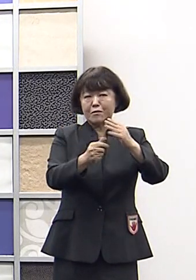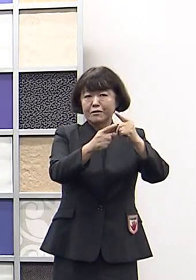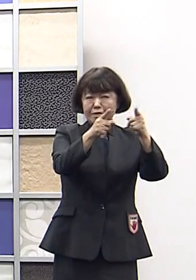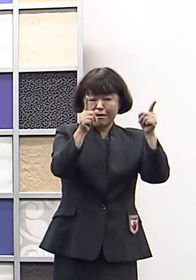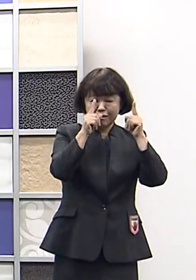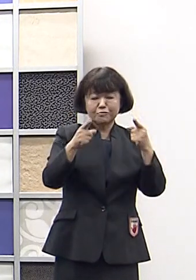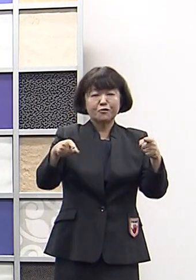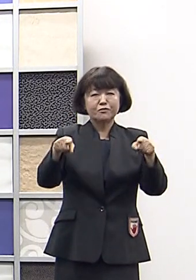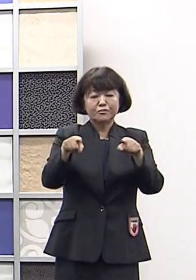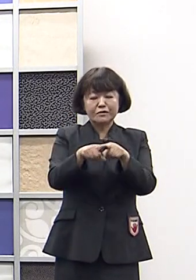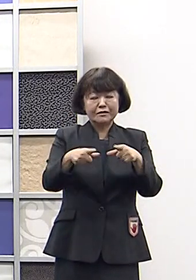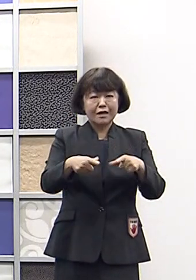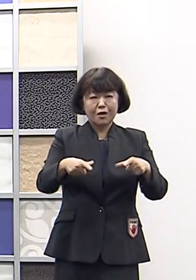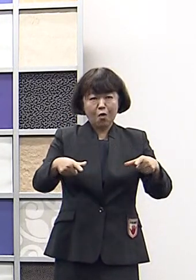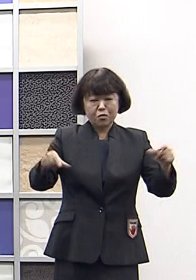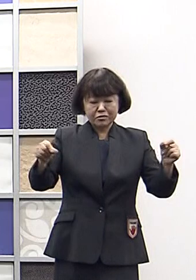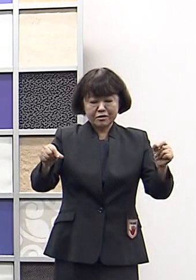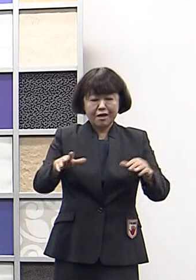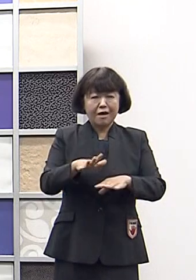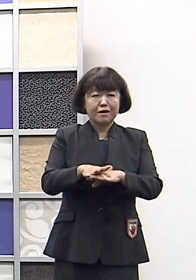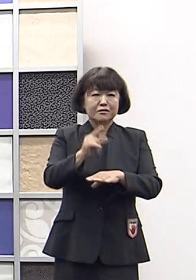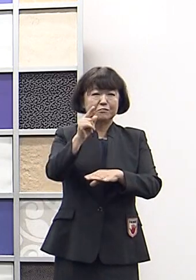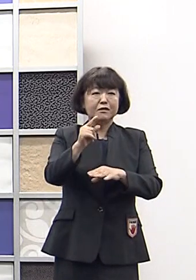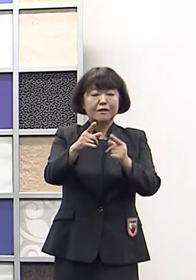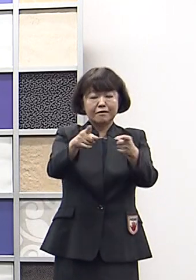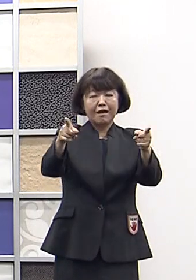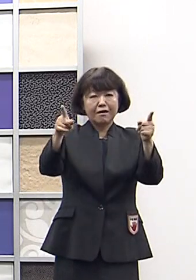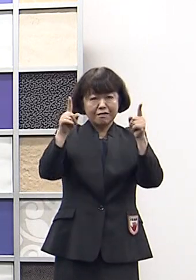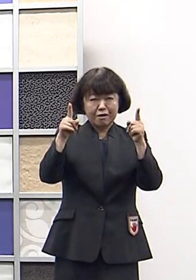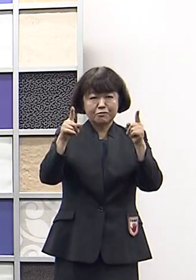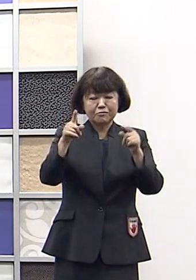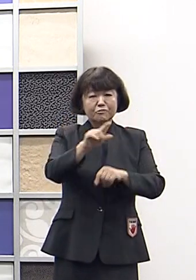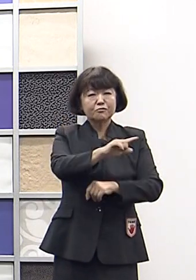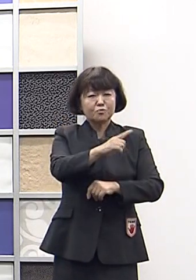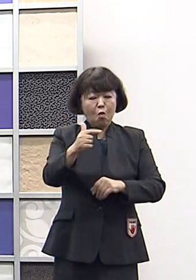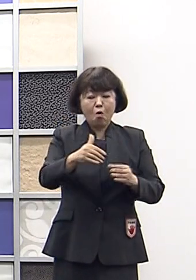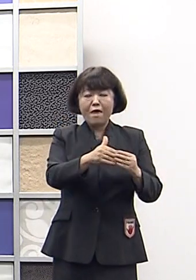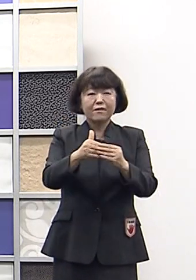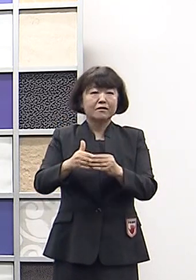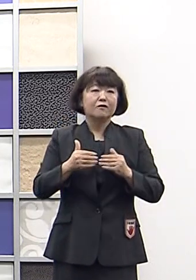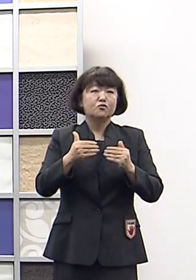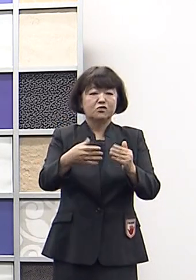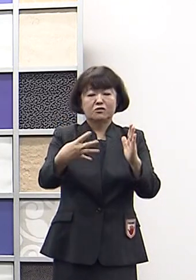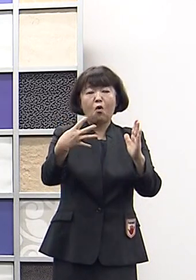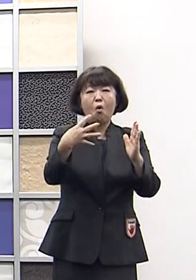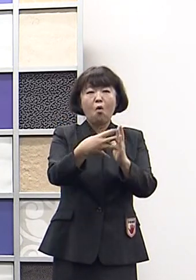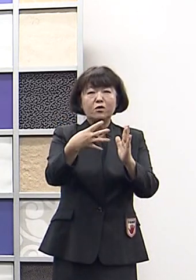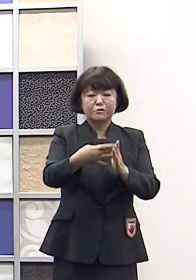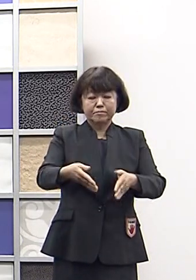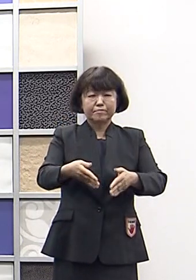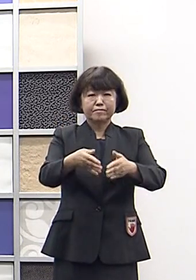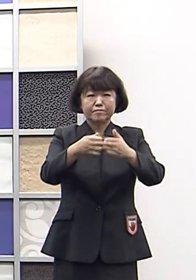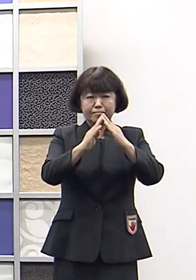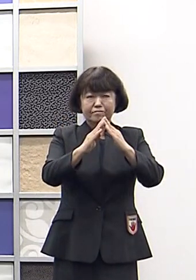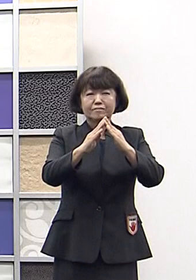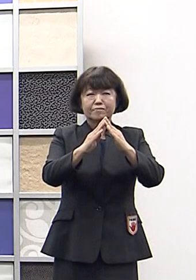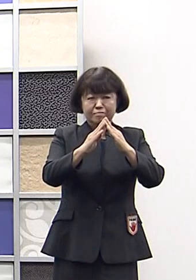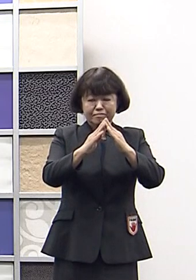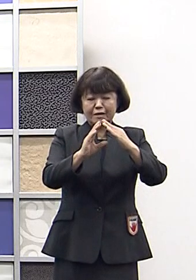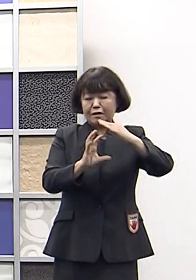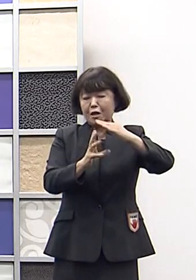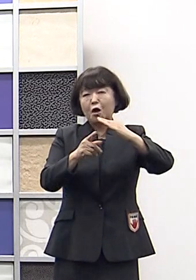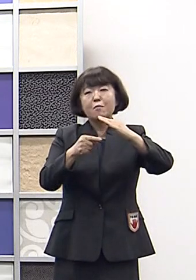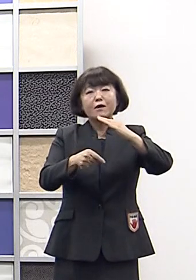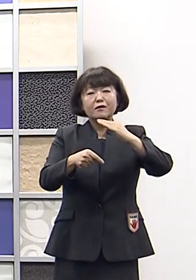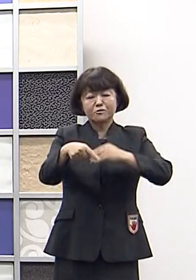に全国初となります大学等連携推進法人を設立するなど、本県の高